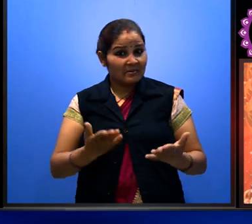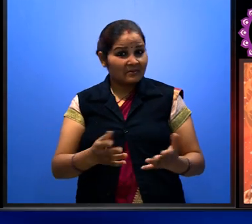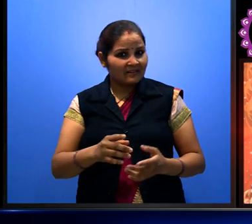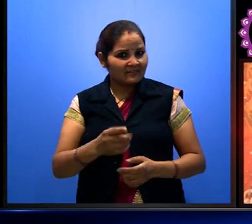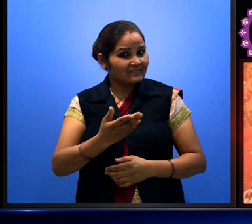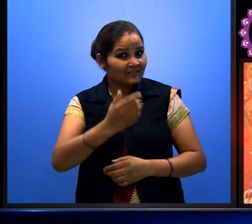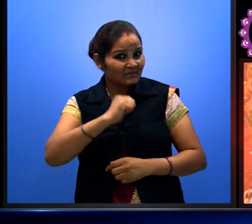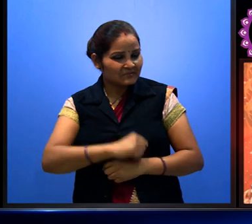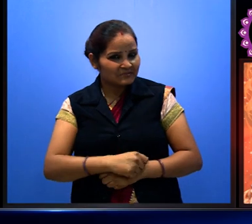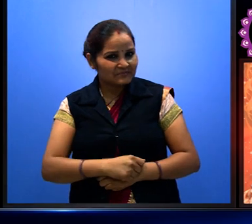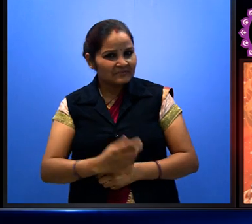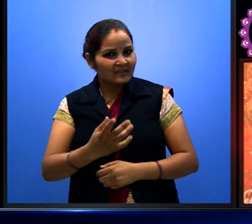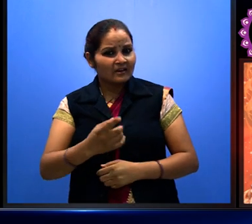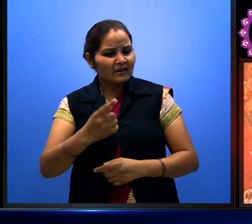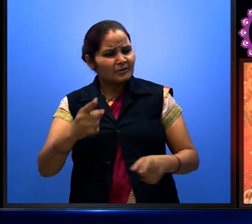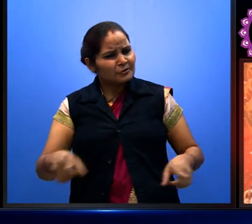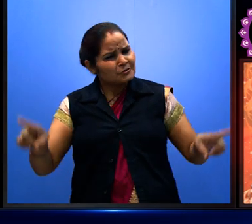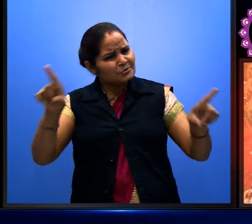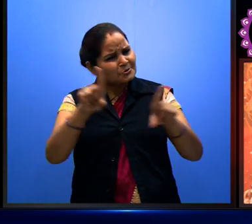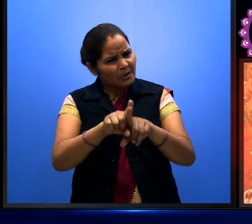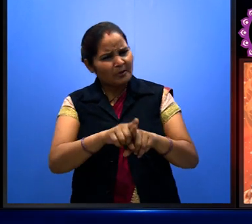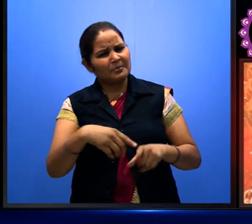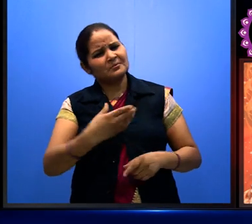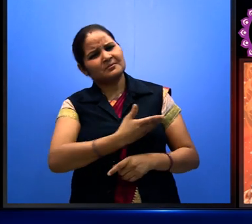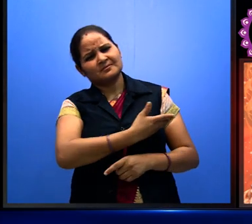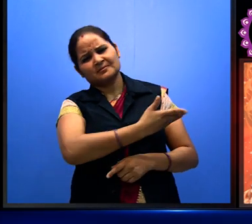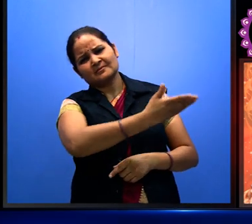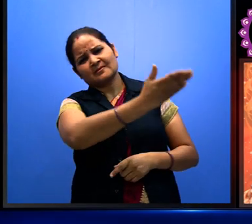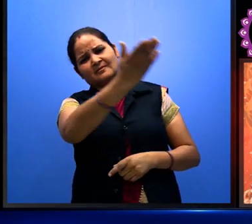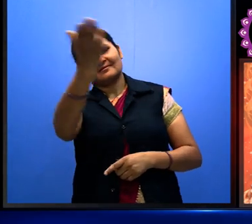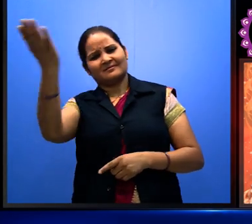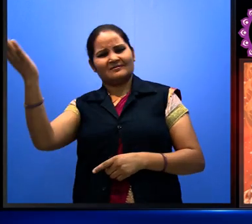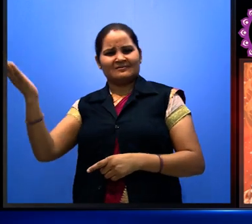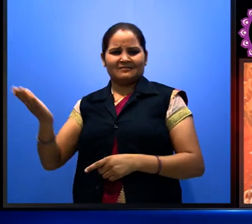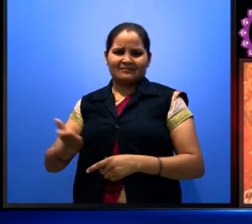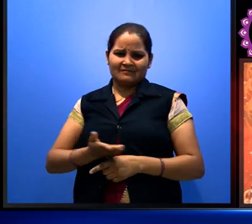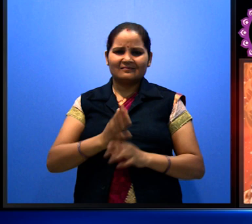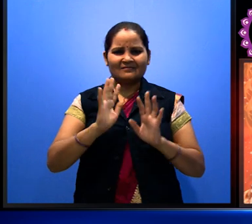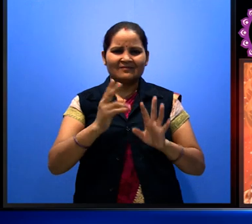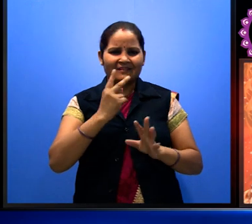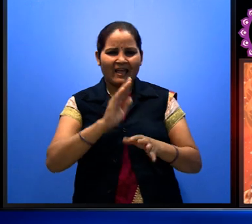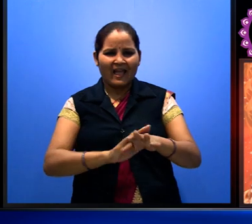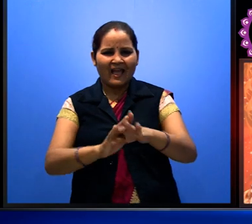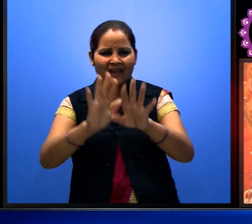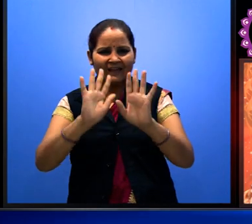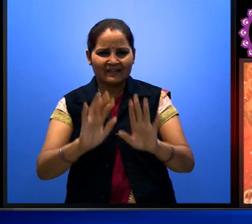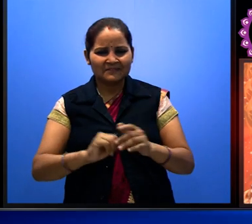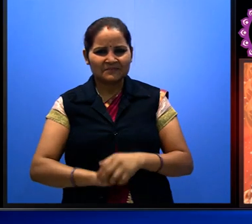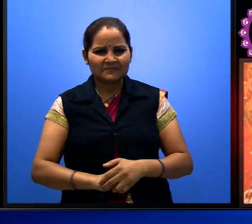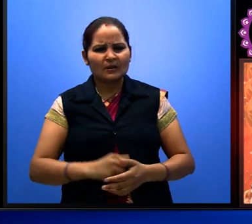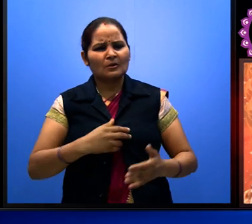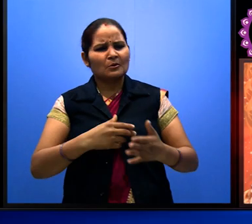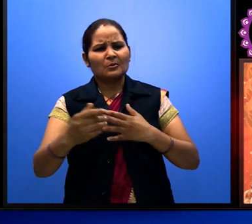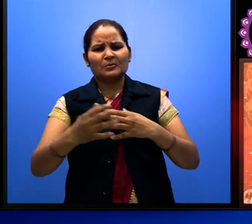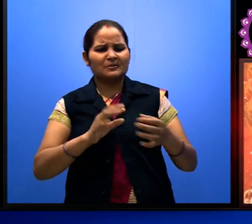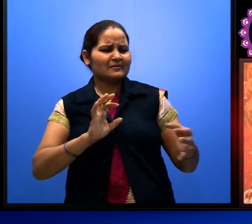अब यहां आप देखो, ठीक यही हालत आज दुनिया में हम देख रहे हैं।